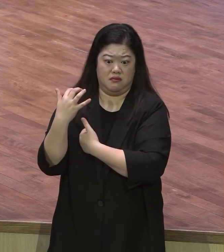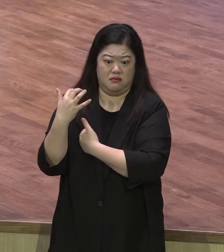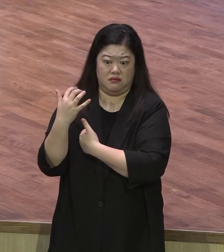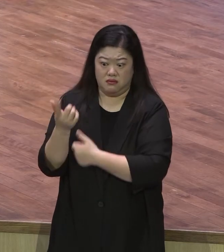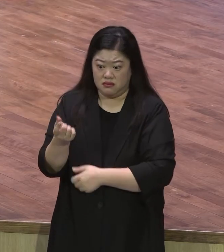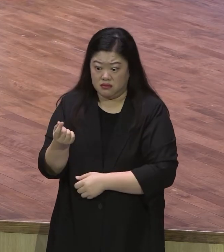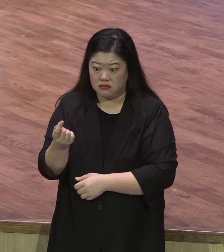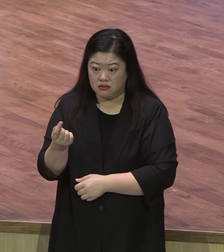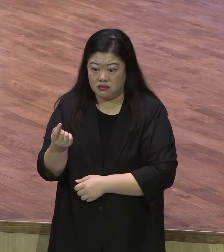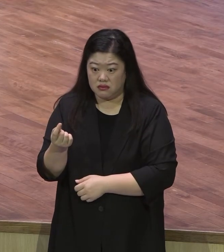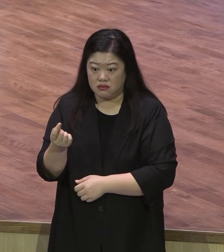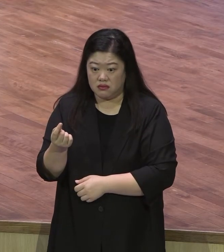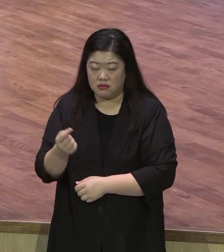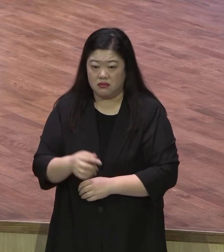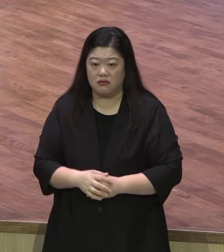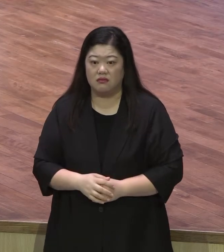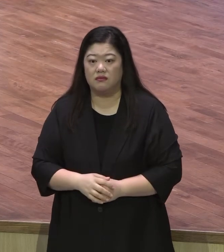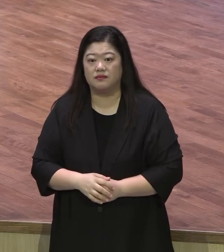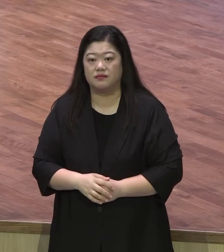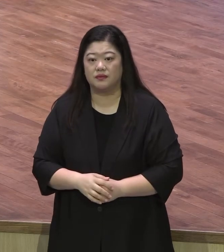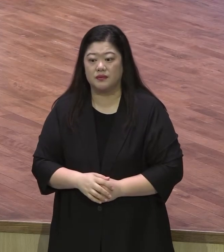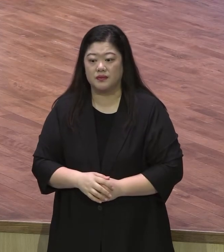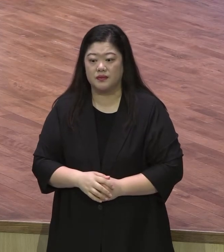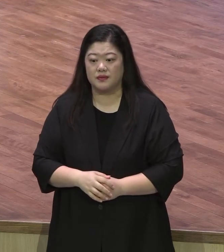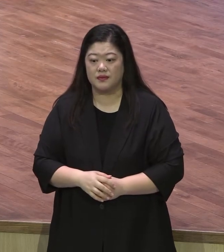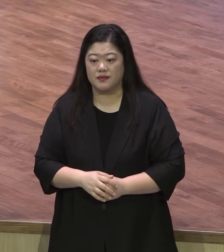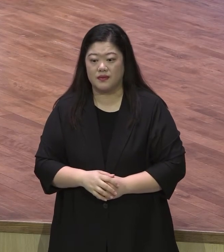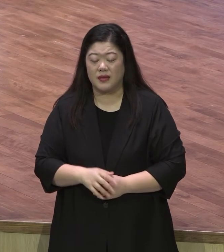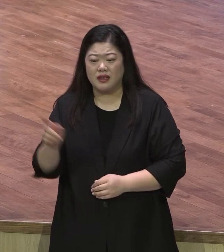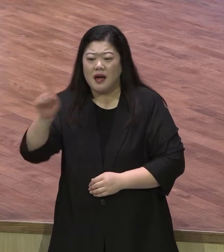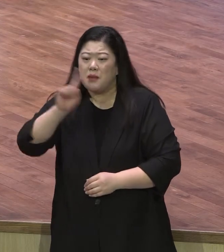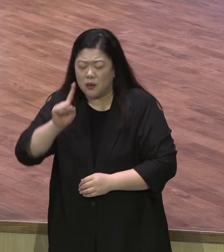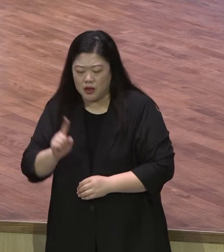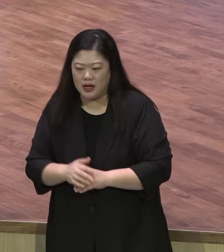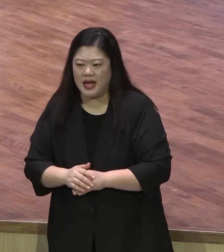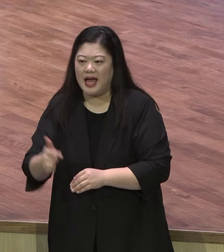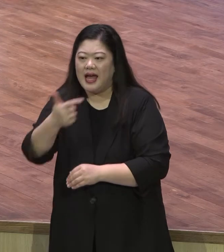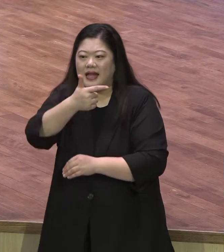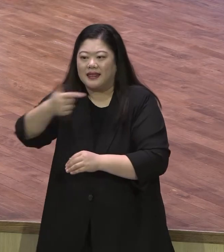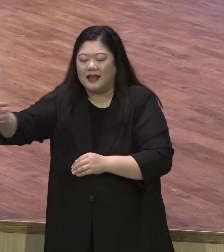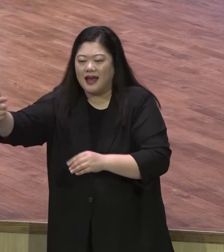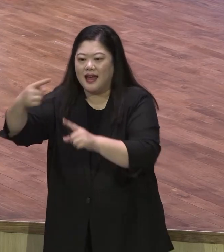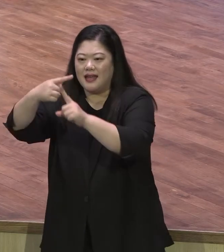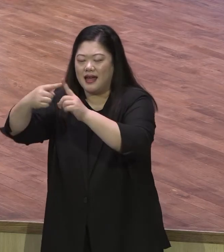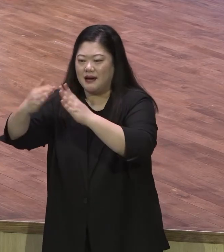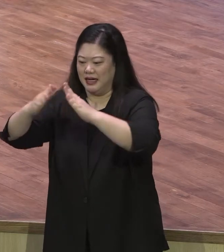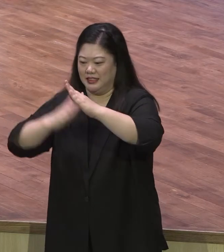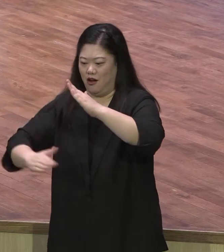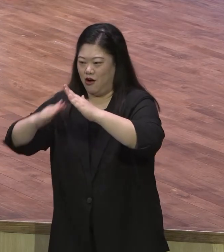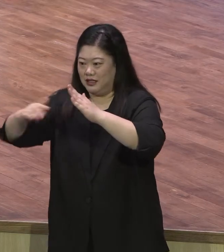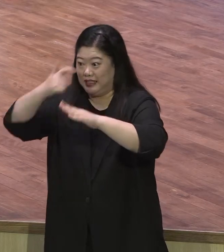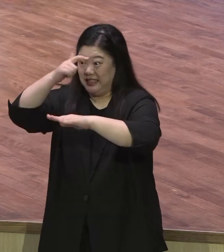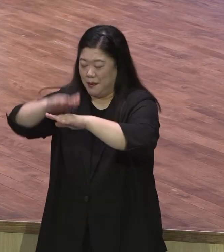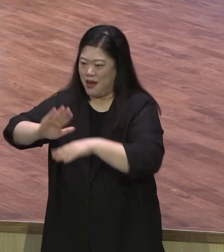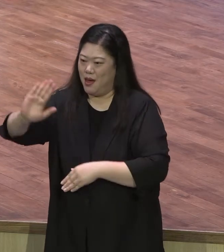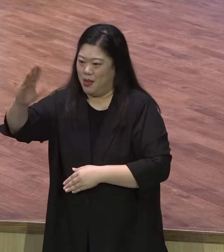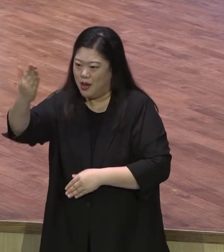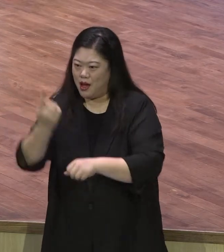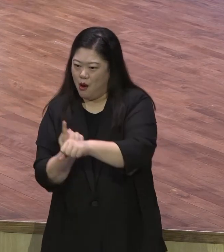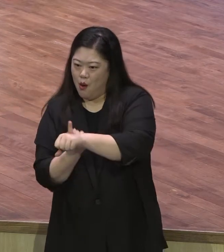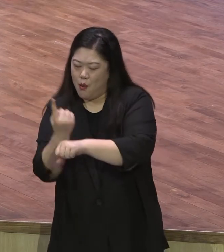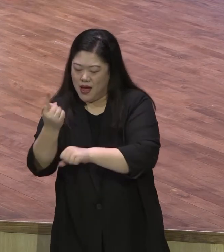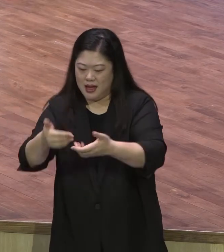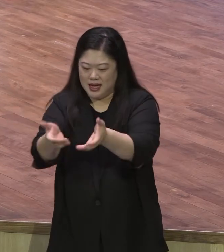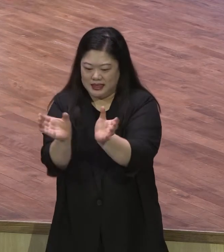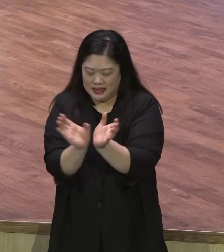어떻게 그걸 아는지 외배만 드리고 나머지 구역 예배 이런 기관별 모임